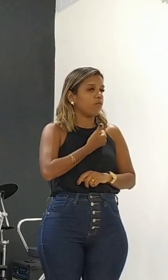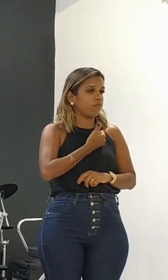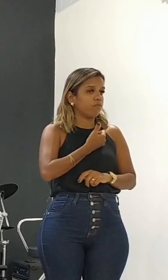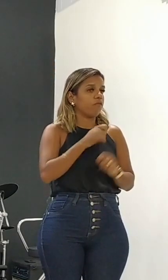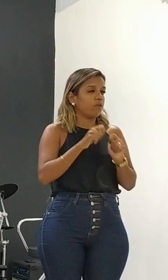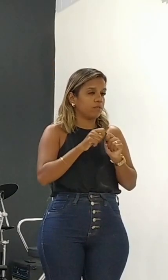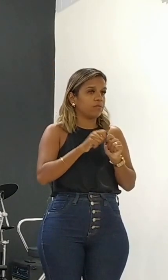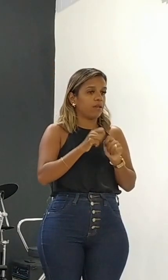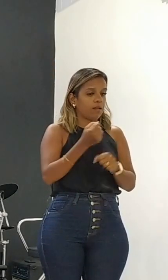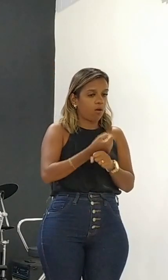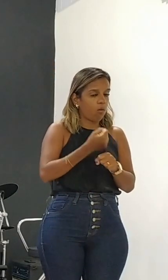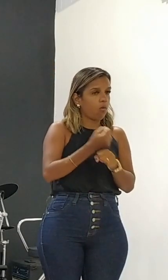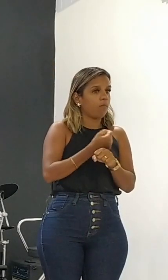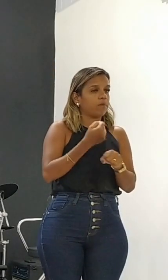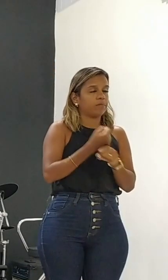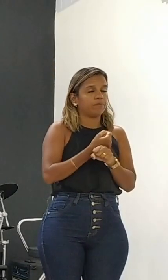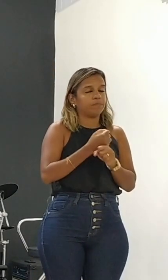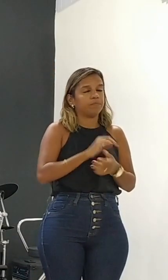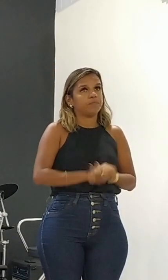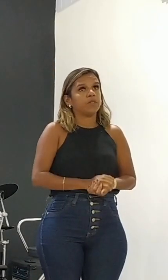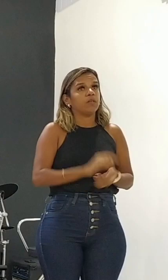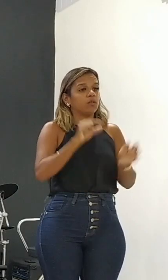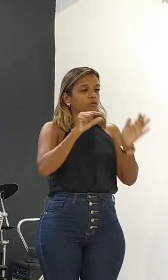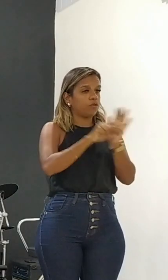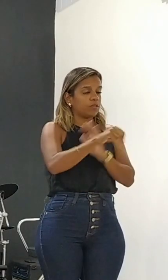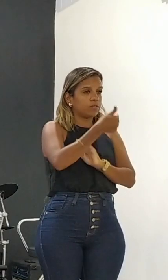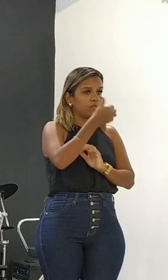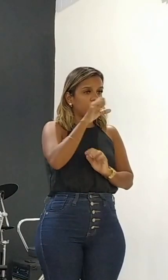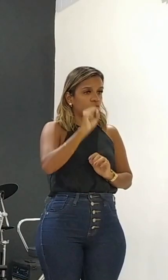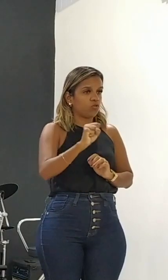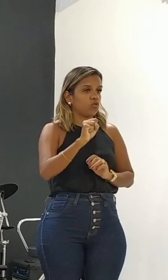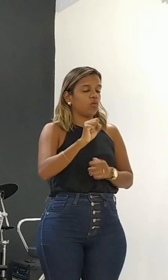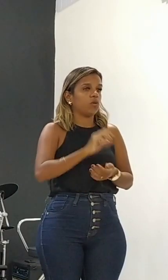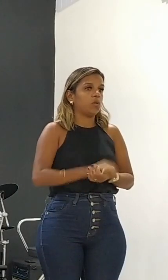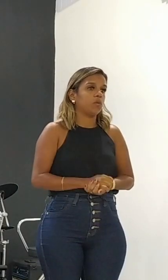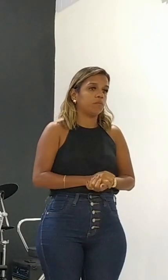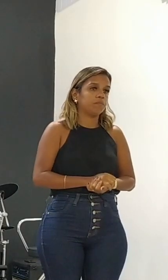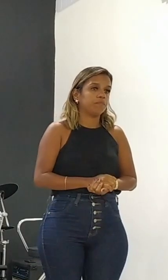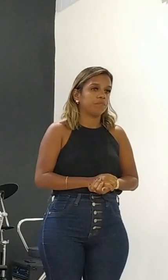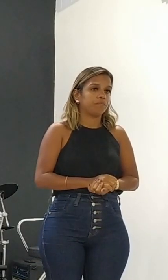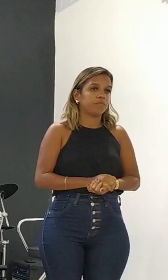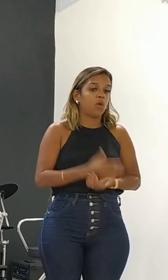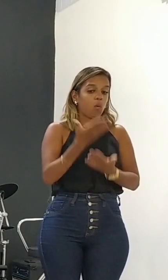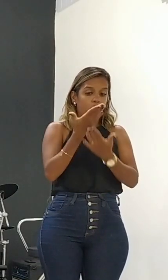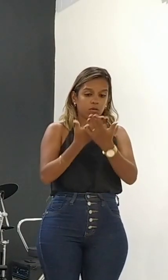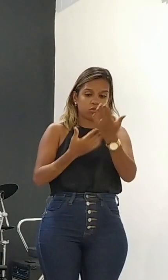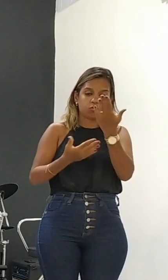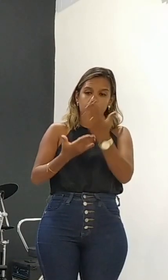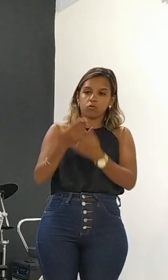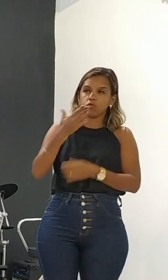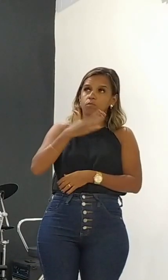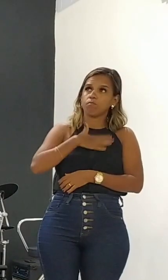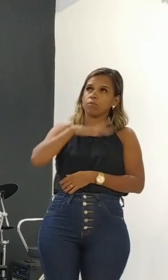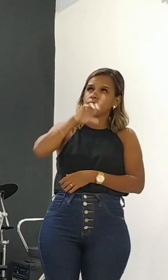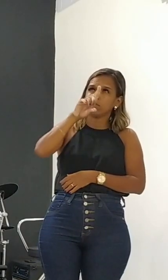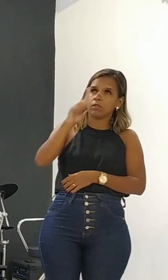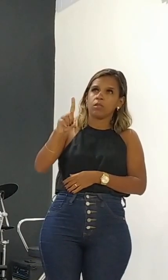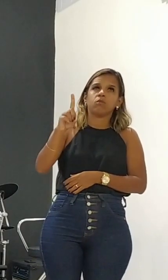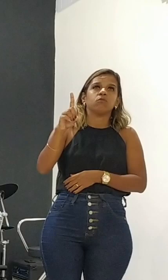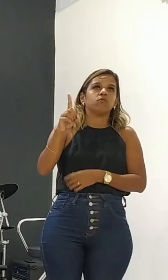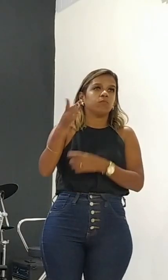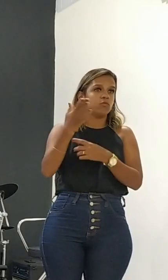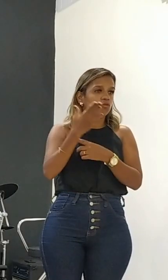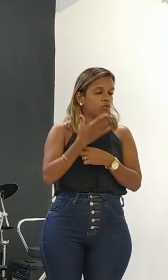ele vai dizer: então lhes declarei como a mão do meu Deus me fora favorável, como também as palavras